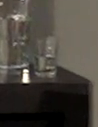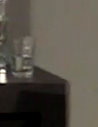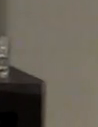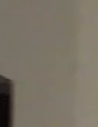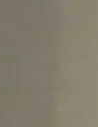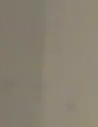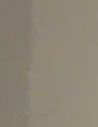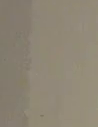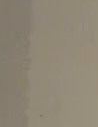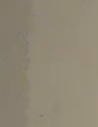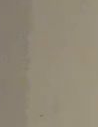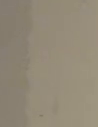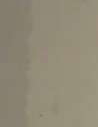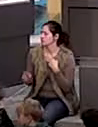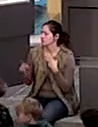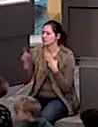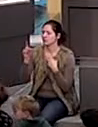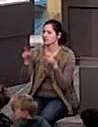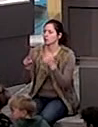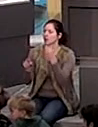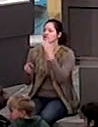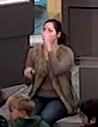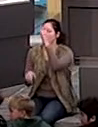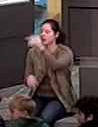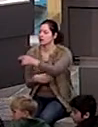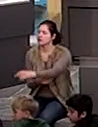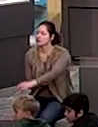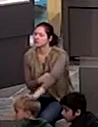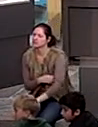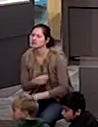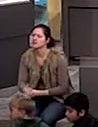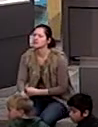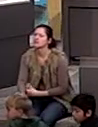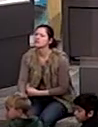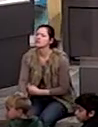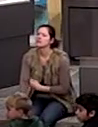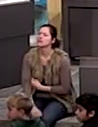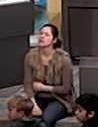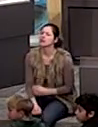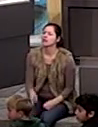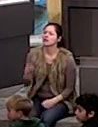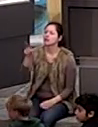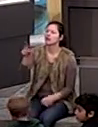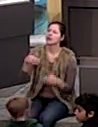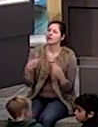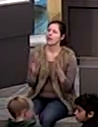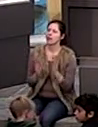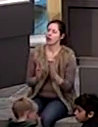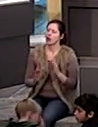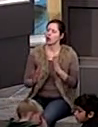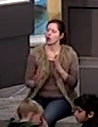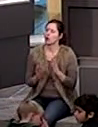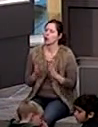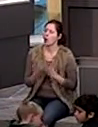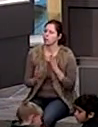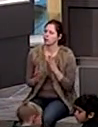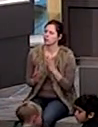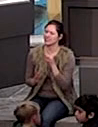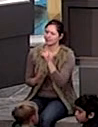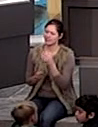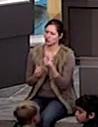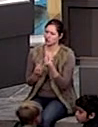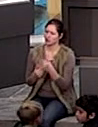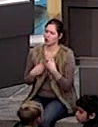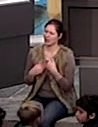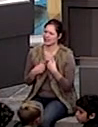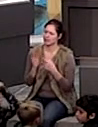Kijk, ik heb hier nog een vraagje. Wat is hier? Dat is daar. Zijn er al robots die een beetje gevoel hebben?